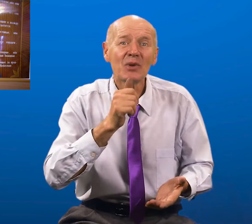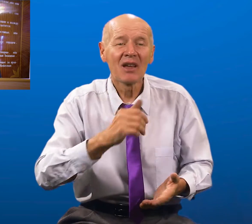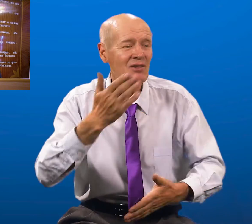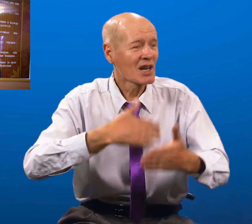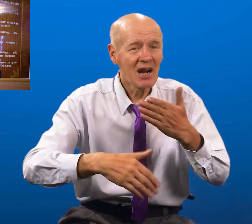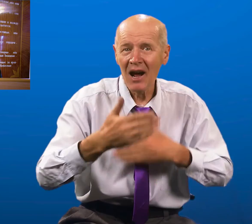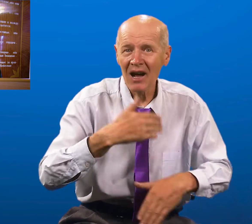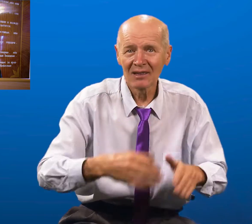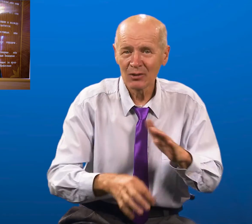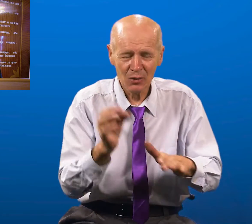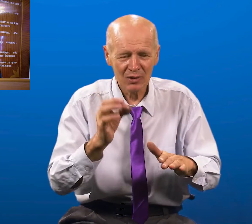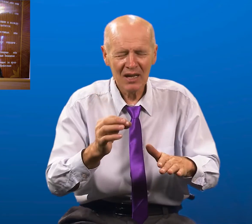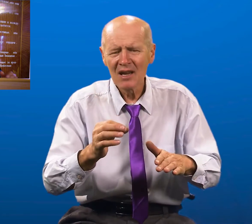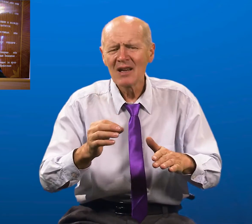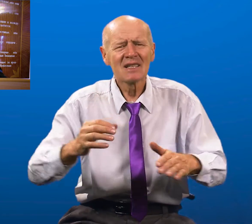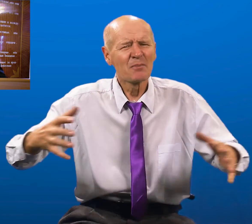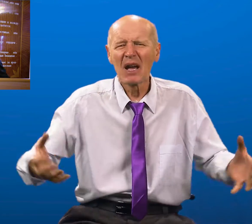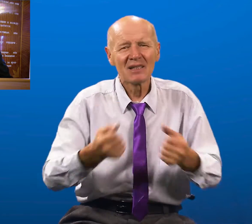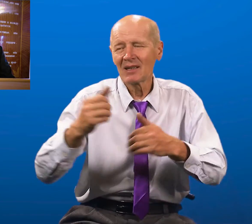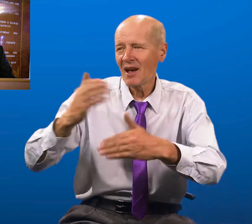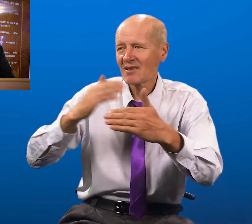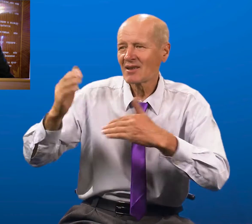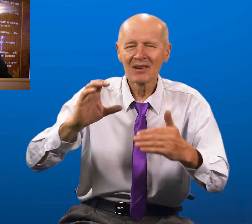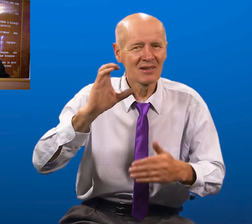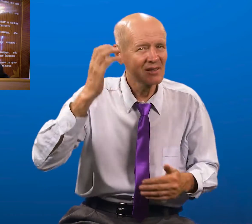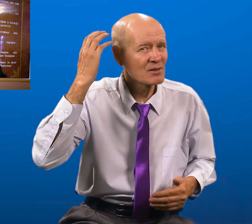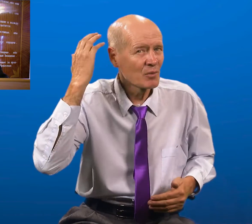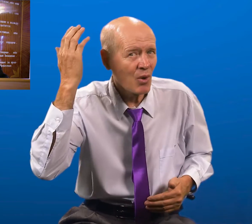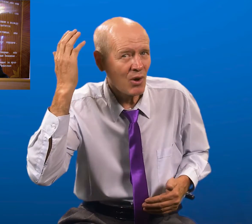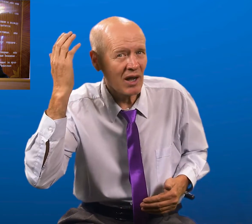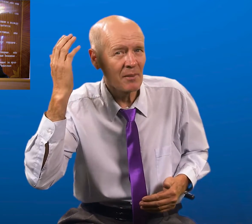радость от этих спасительных взаимоотношений с Богом,